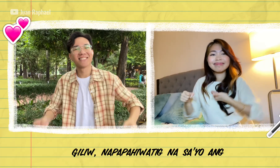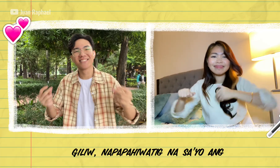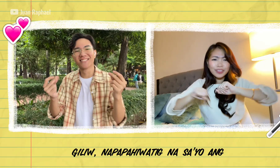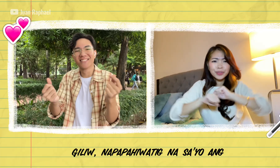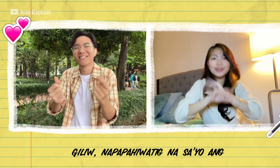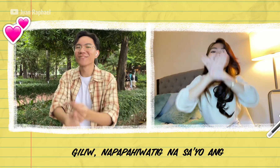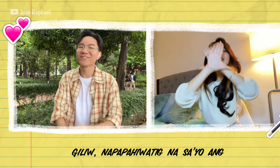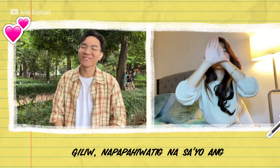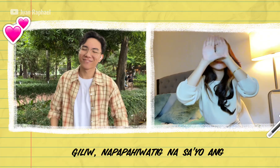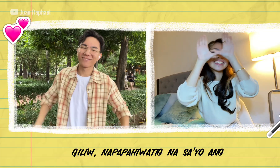Magpapahiwatig na sa'yo.